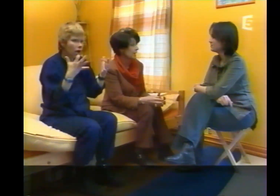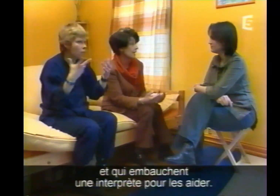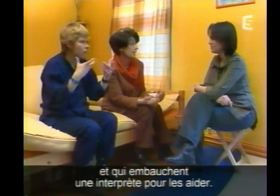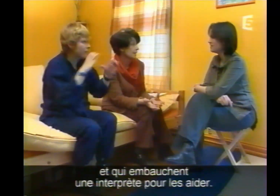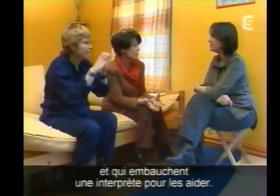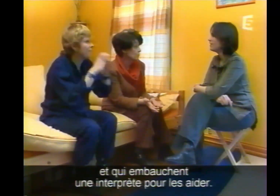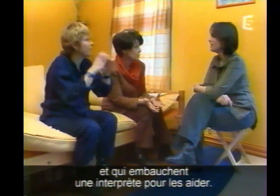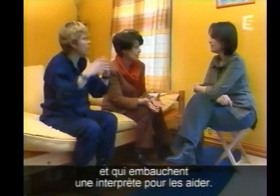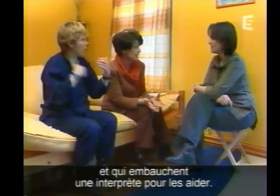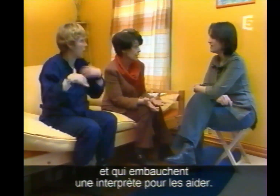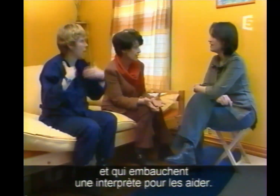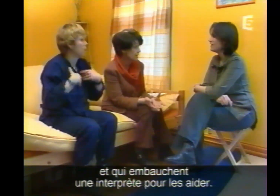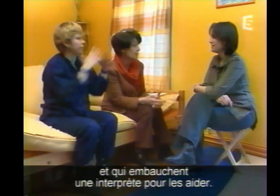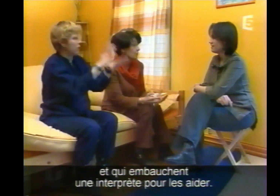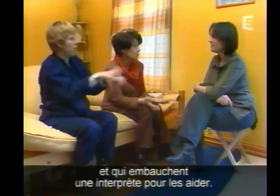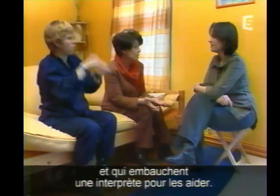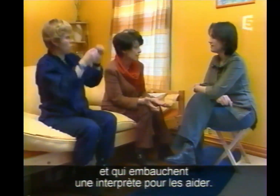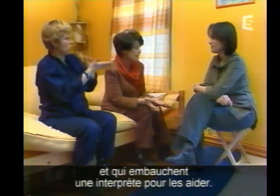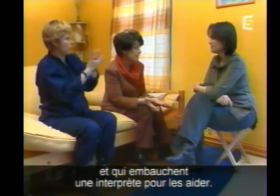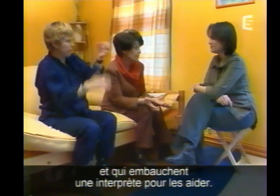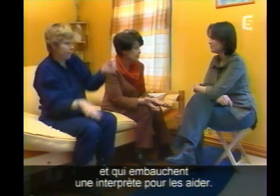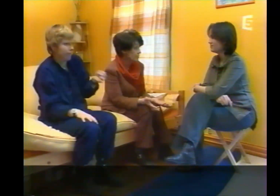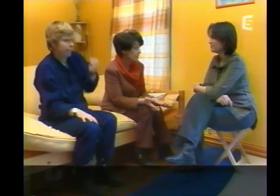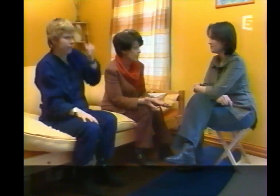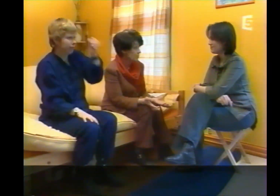et qui embauchent une interprète pour les aider.